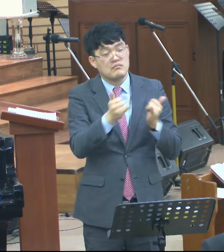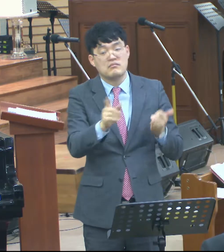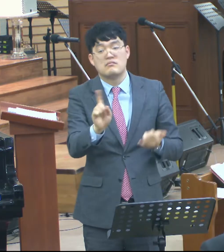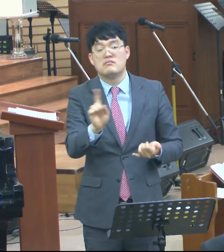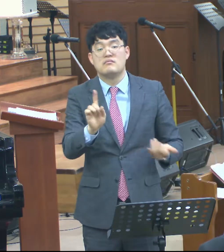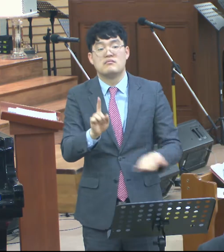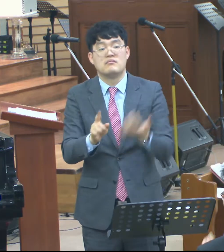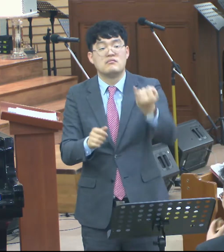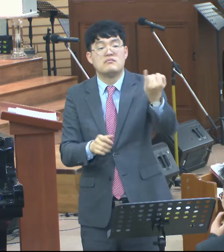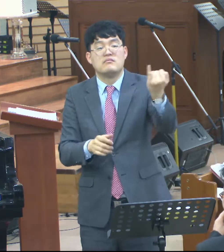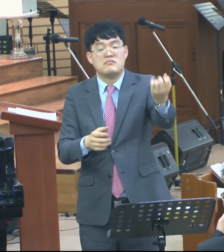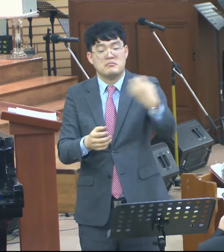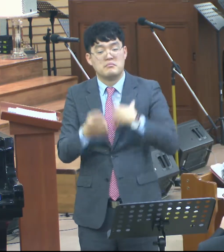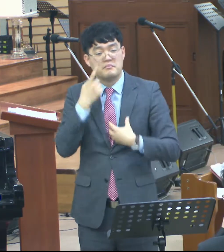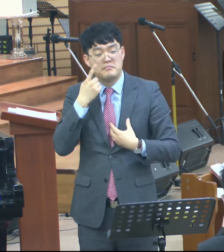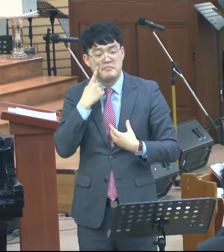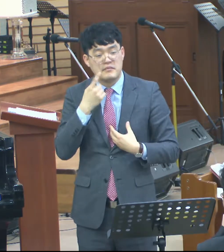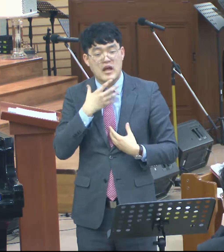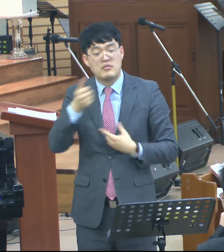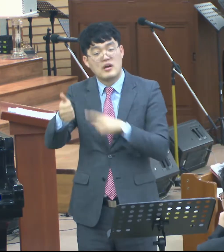여자분들, 아브라함의 신앙이 좋습니까? 안 좋습니까?